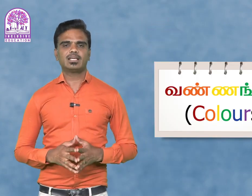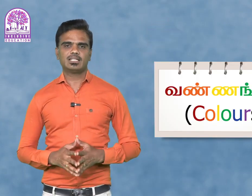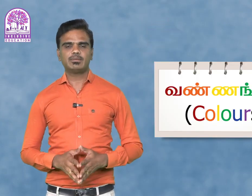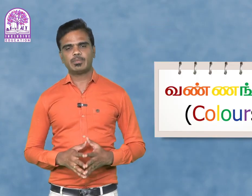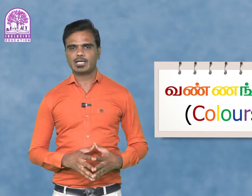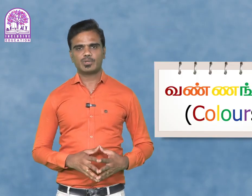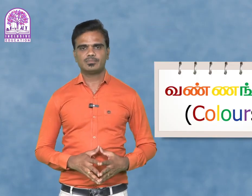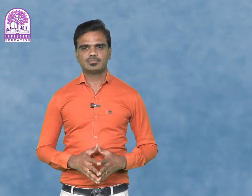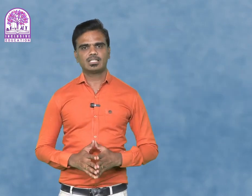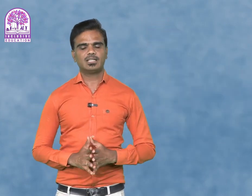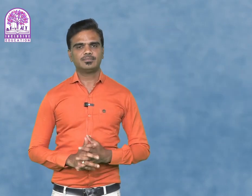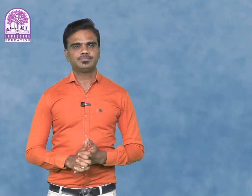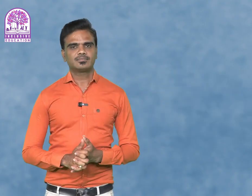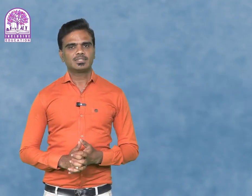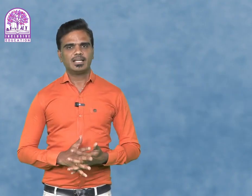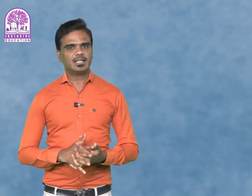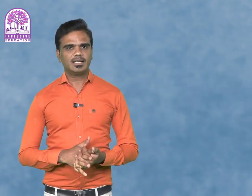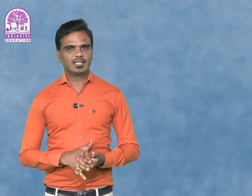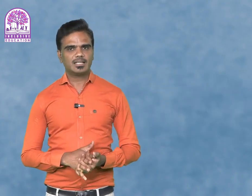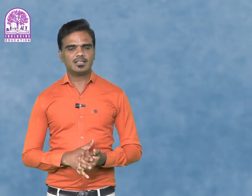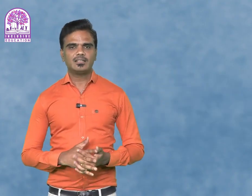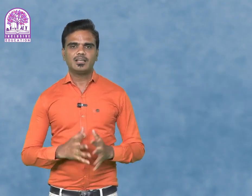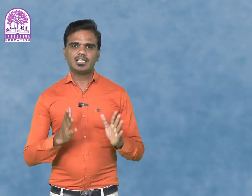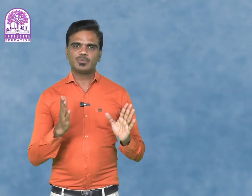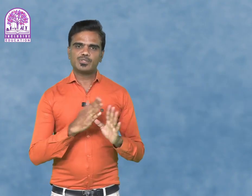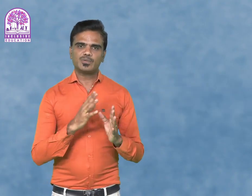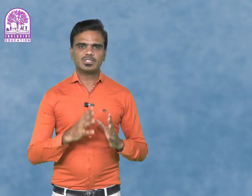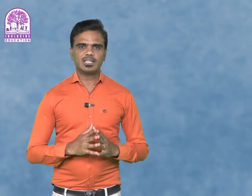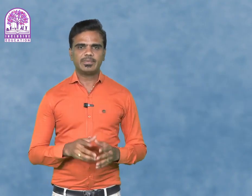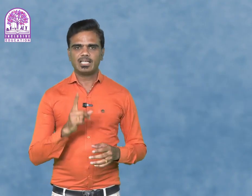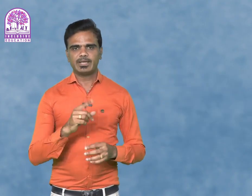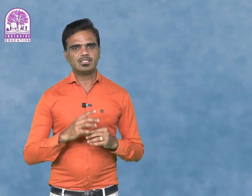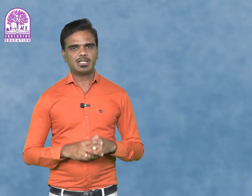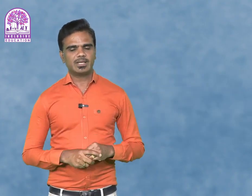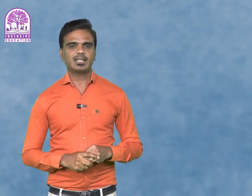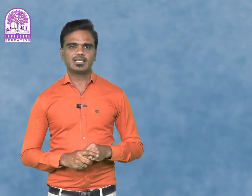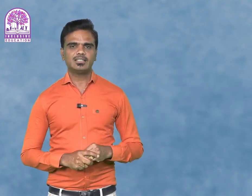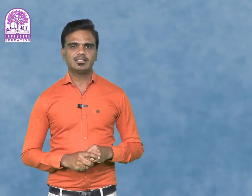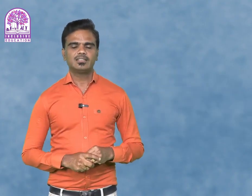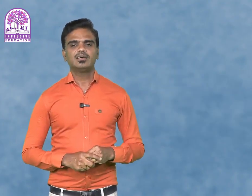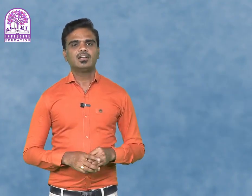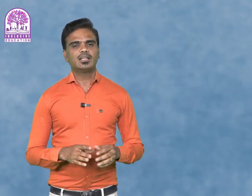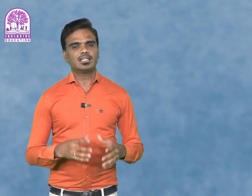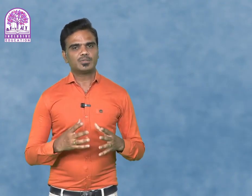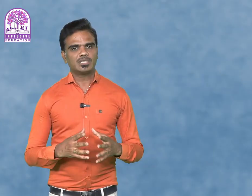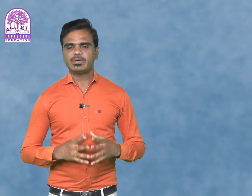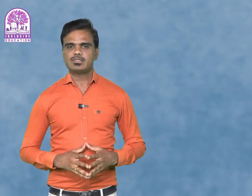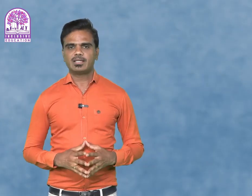அப்படிங்கிறத நம்ம பார்க்க போகிறோம். சரிங்களா? எல்லாம் ரெடியாக இருக்கீங்களா? இதுக்கு முன்னாடி சொல்லிக் கொடுத்த எல்லாமே நீங்கள் பயிற்சி பண்ணியிருப்பீங்கன்னு நினைக்கிறேன். நீங்கள் அதை தொடர்ந்து பயிற்சி